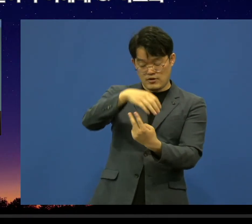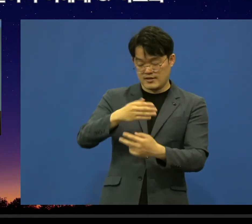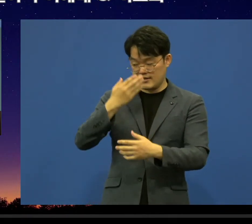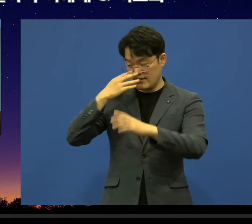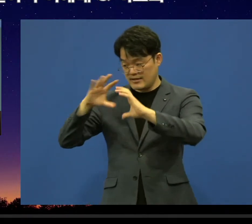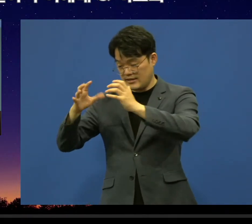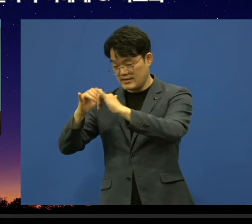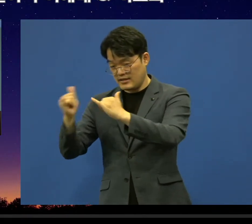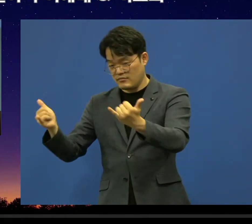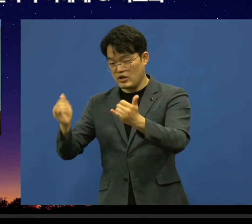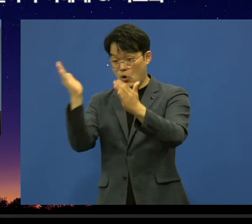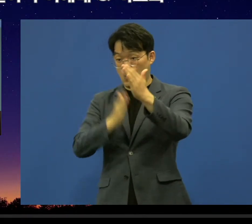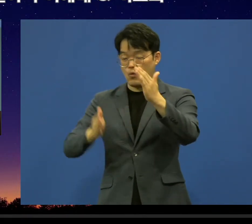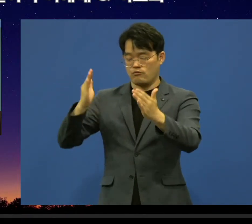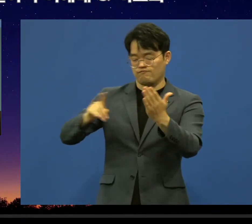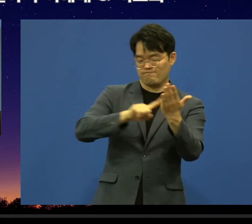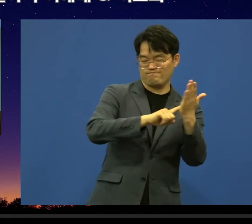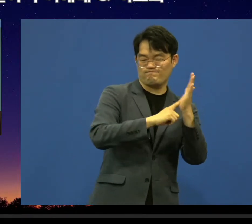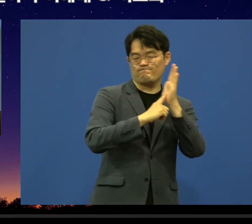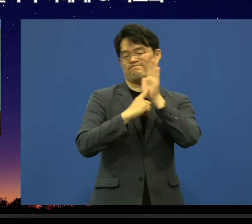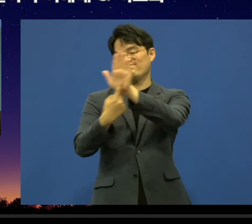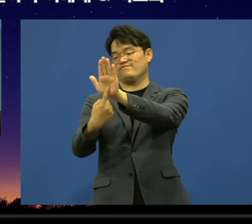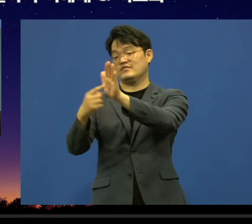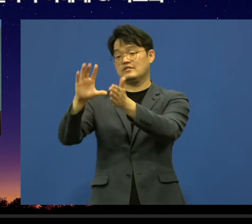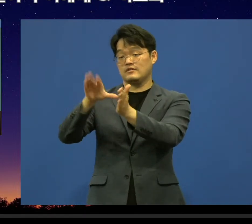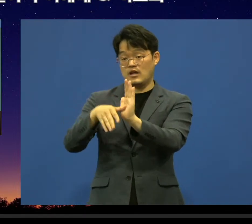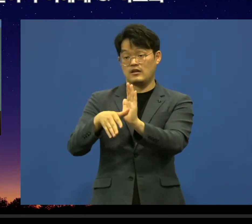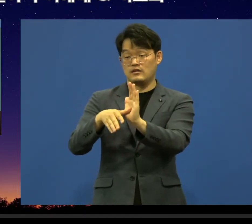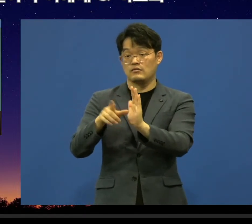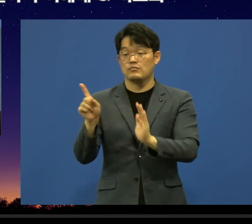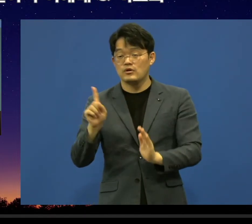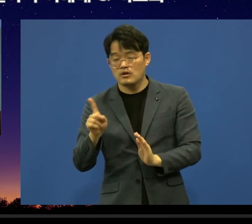나타나는 때는 모든 사람을 부욕케